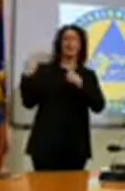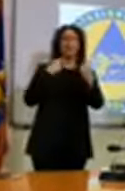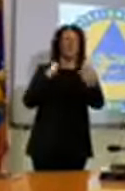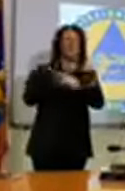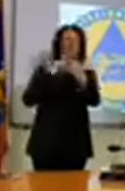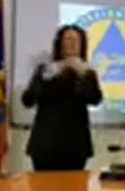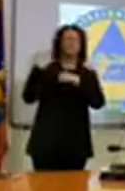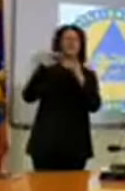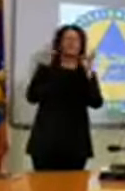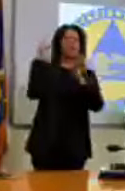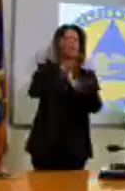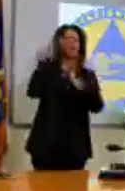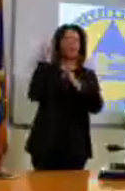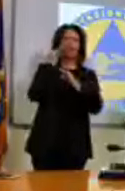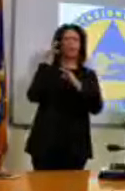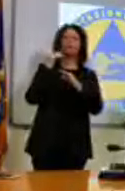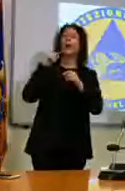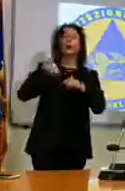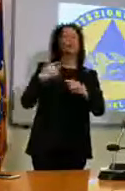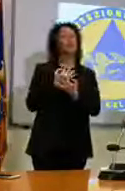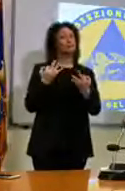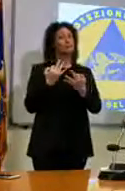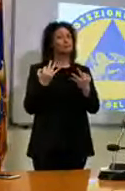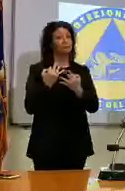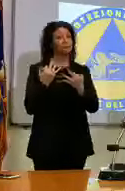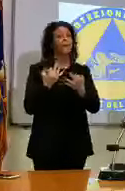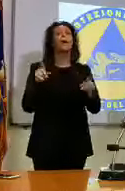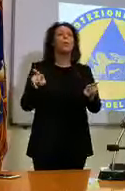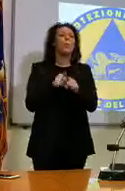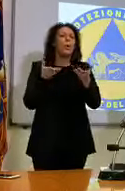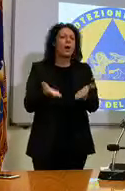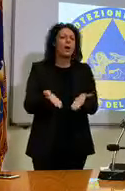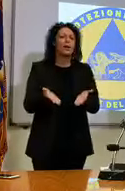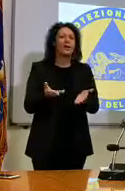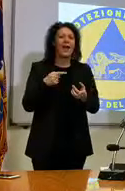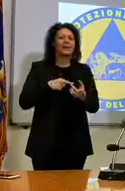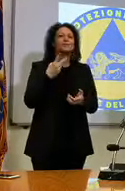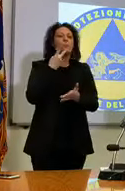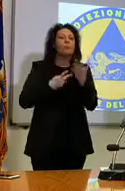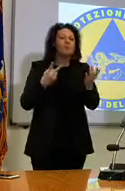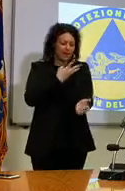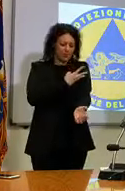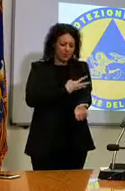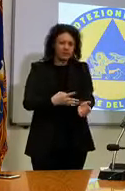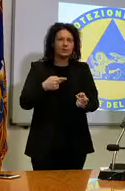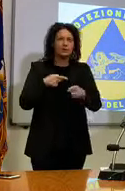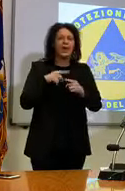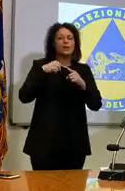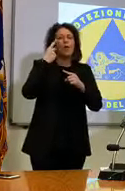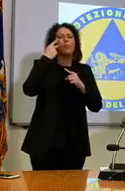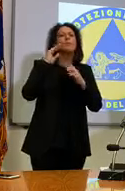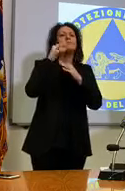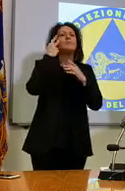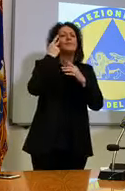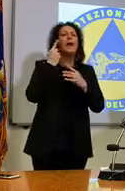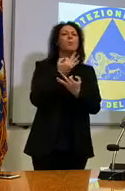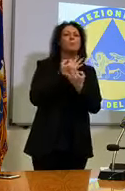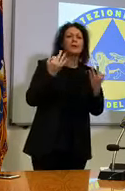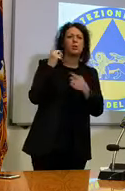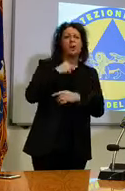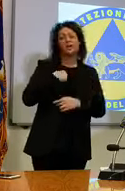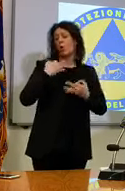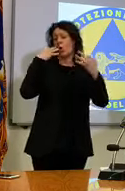Vedremo se sul test sierologico abbiamo ascoltato quelli giusti o quelli sbagliati. Io sono convinto che abbiamo ascoltato quelli giusti. Dice